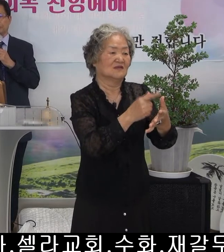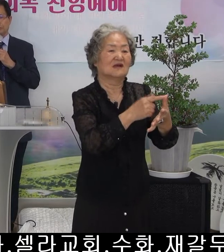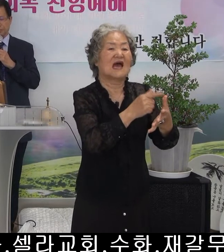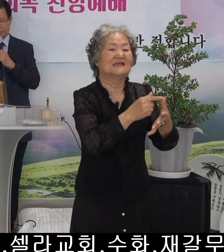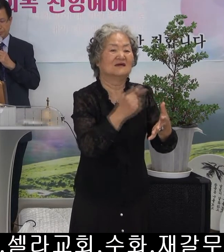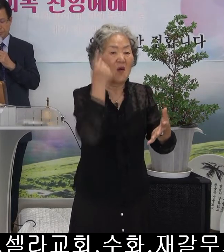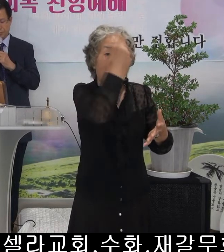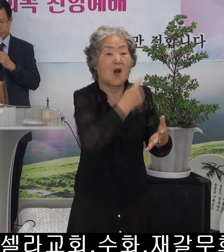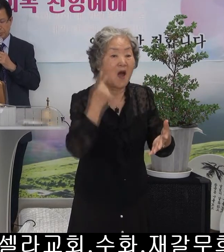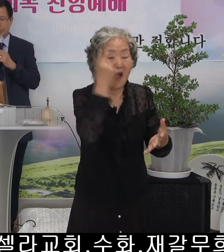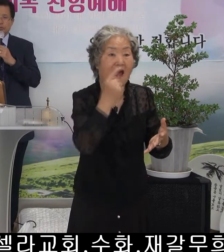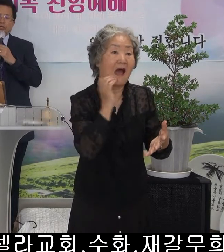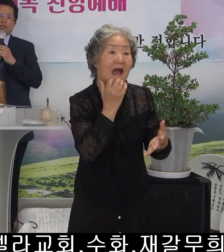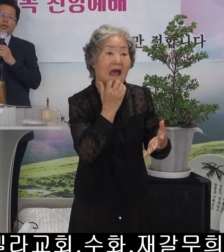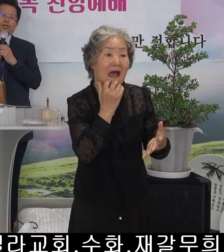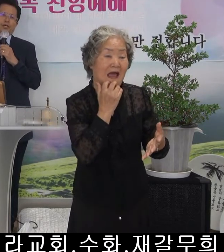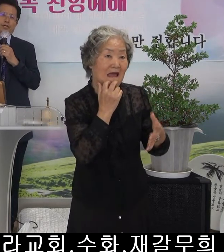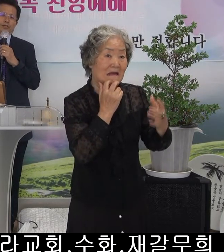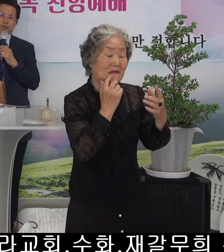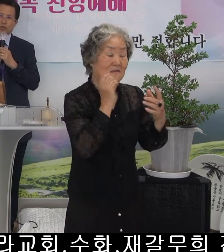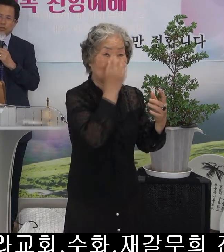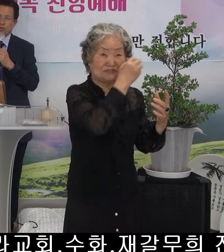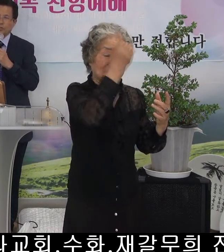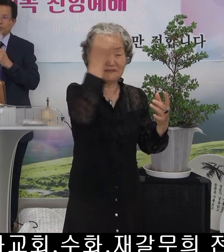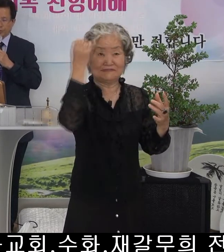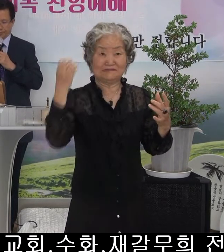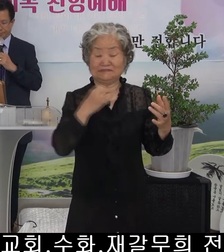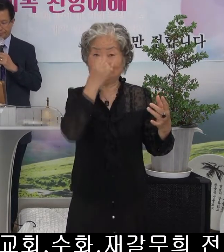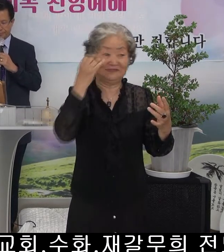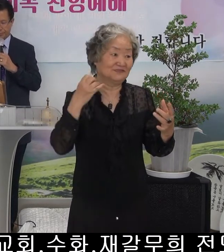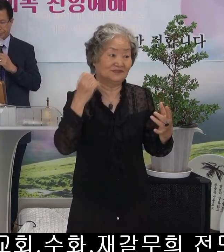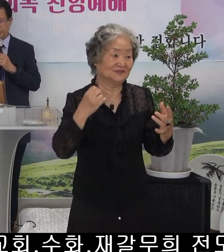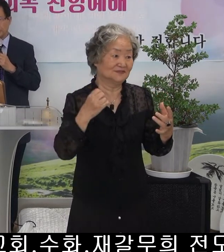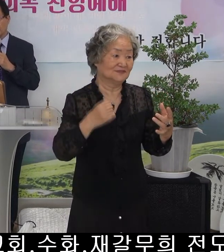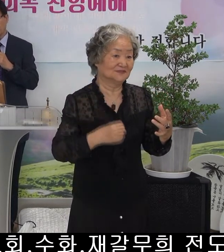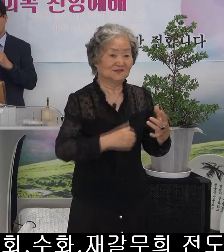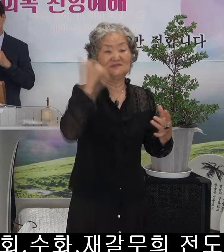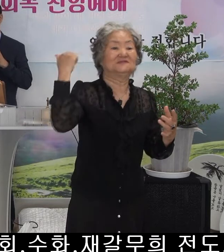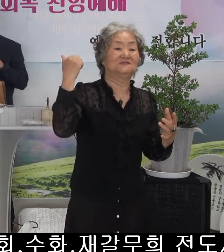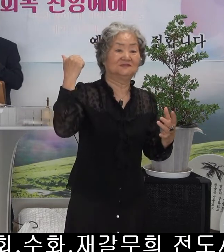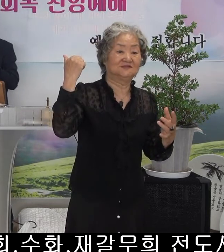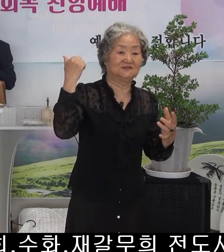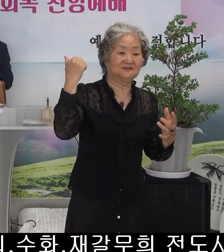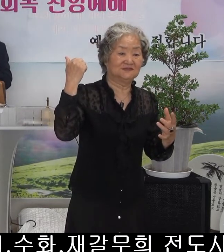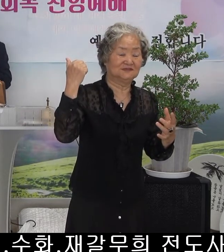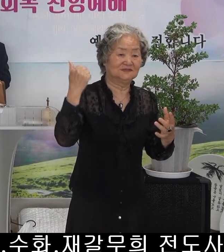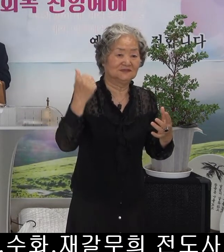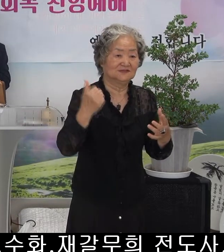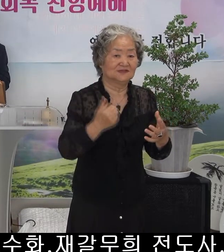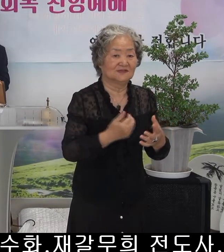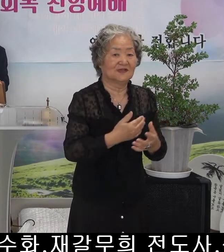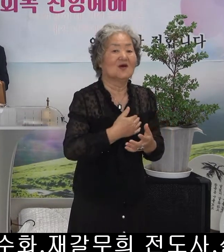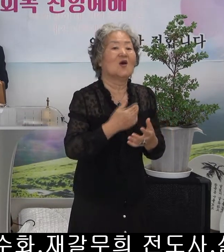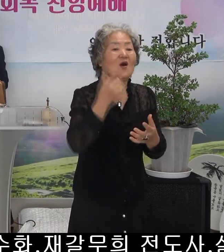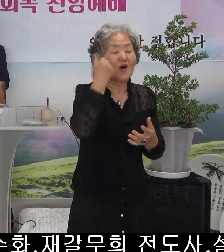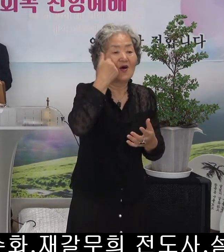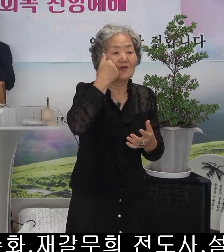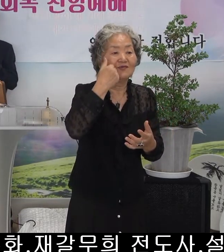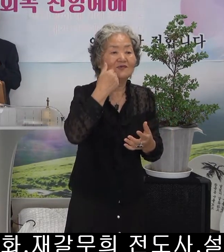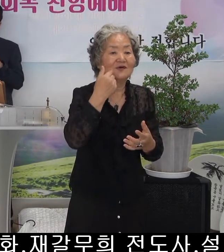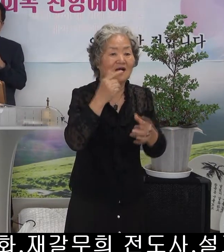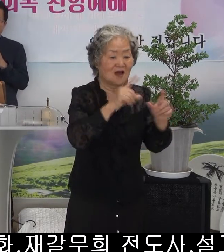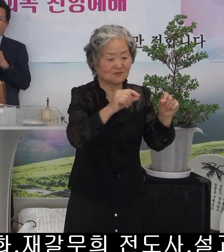기록해주고 있어요. 사랑하는 우리 성도 여러분, 누가 힘들게 정말 음식을 차려서 맛있게